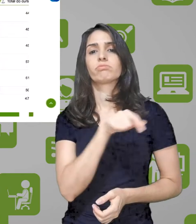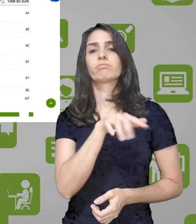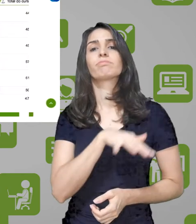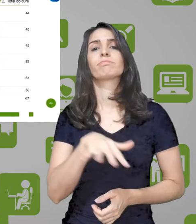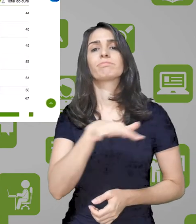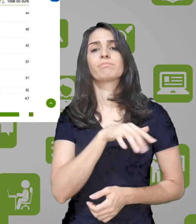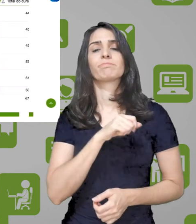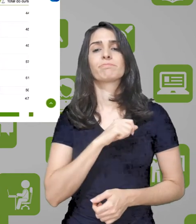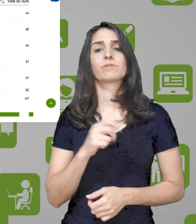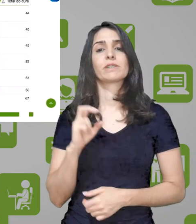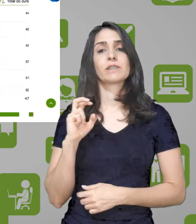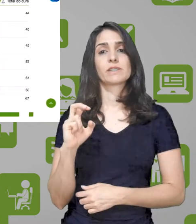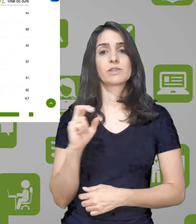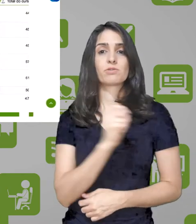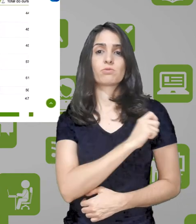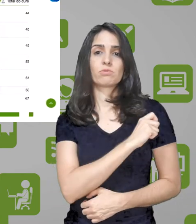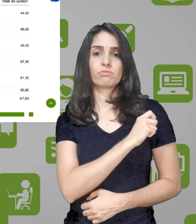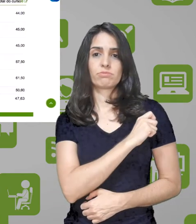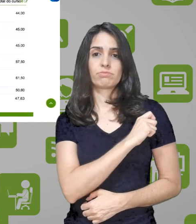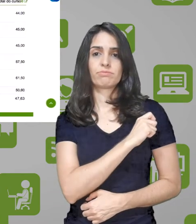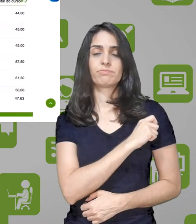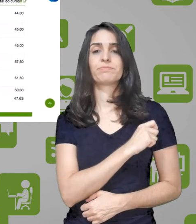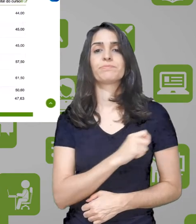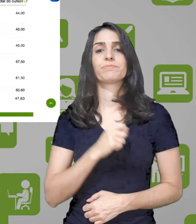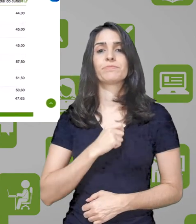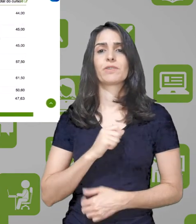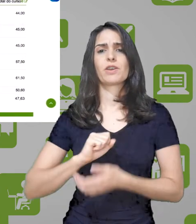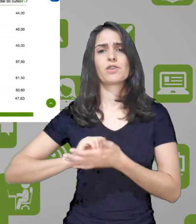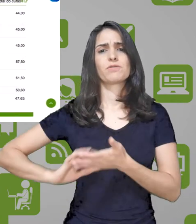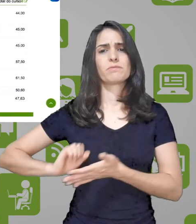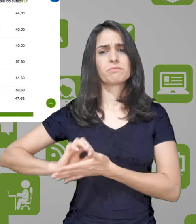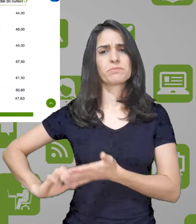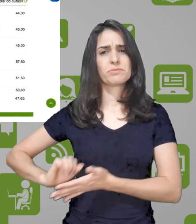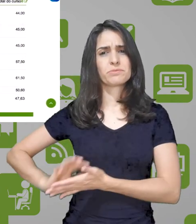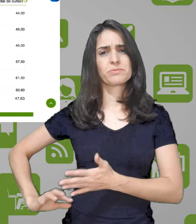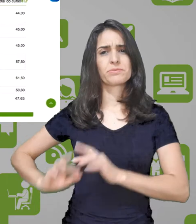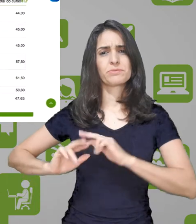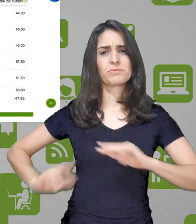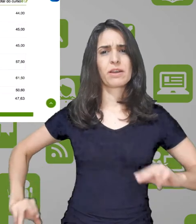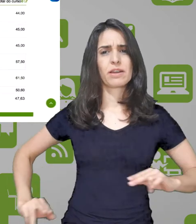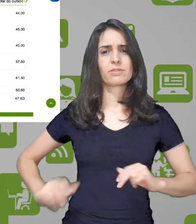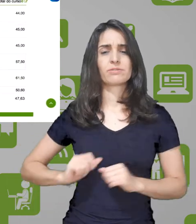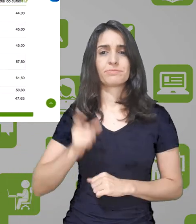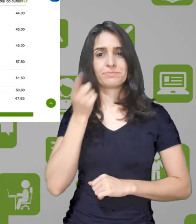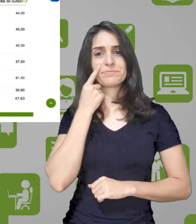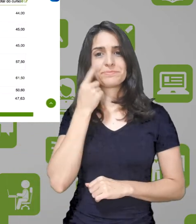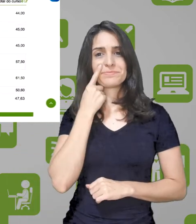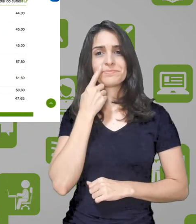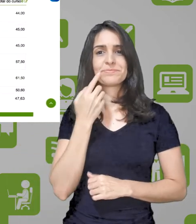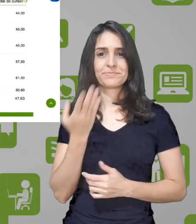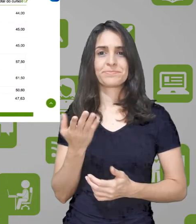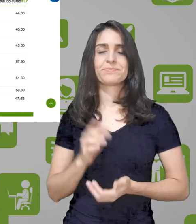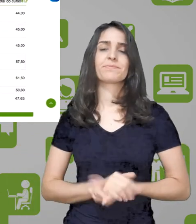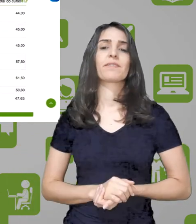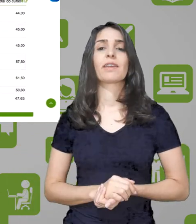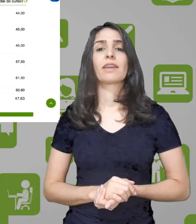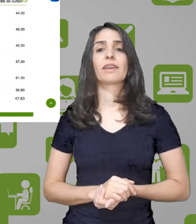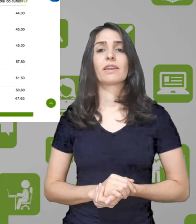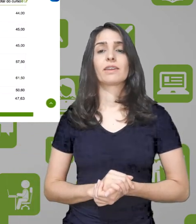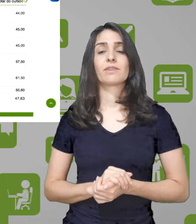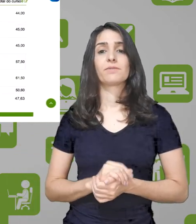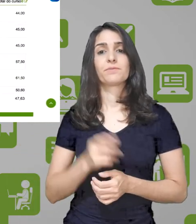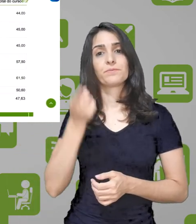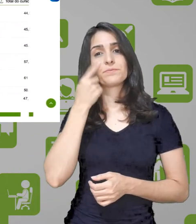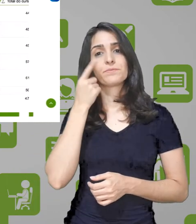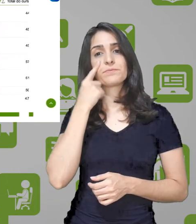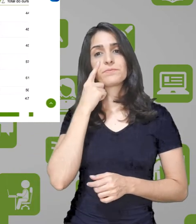turma aqui com 5 alunos e uma série de atividades no livro de notas e vocês